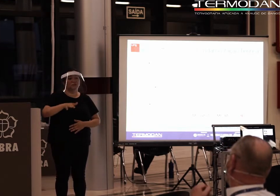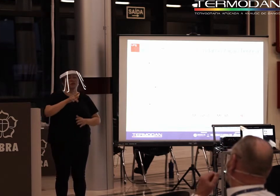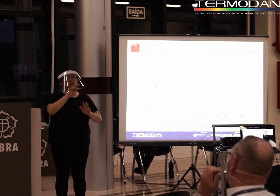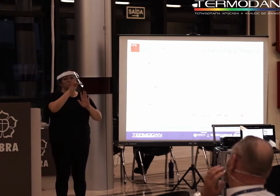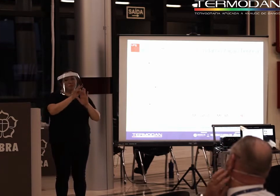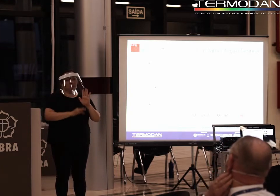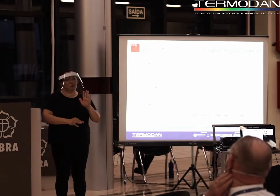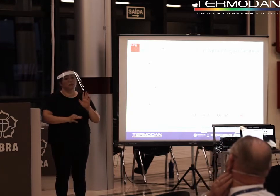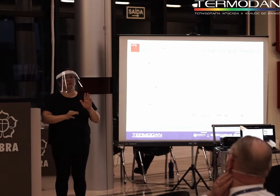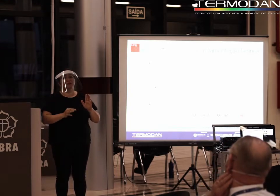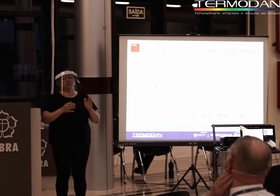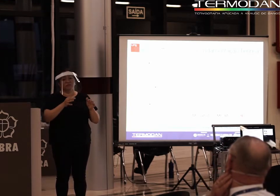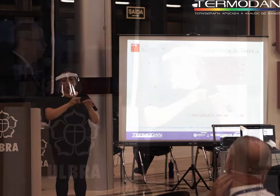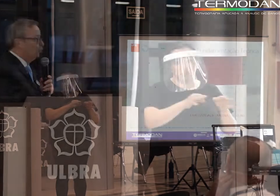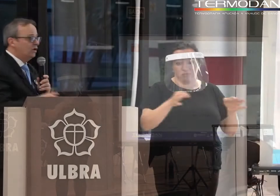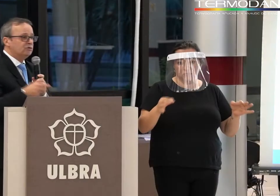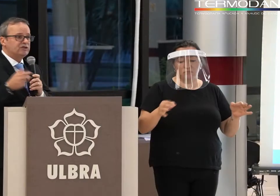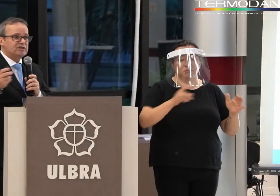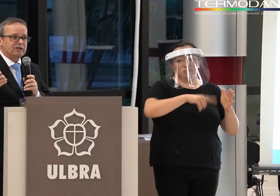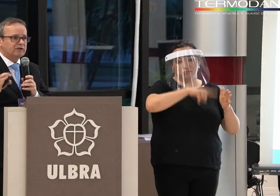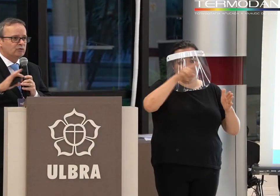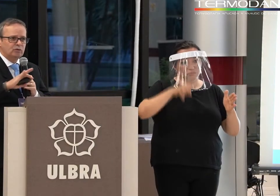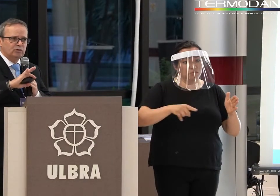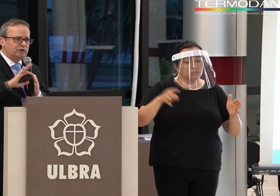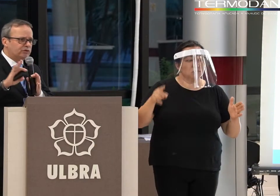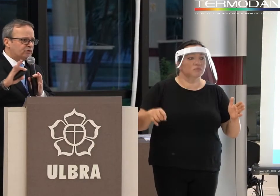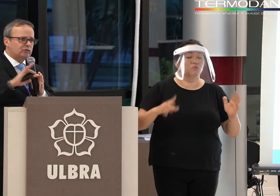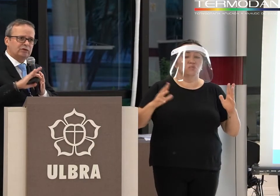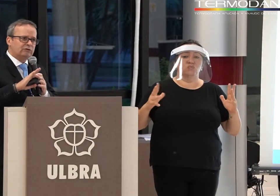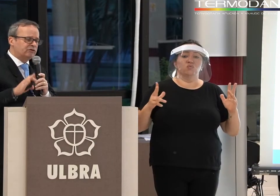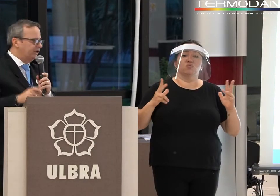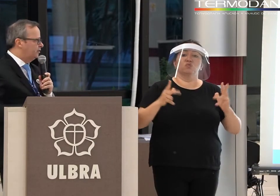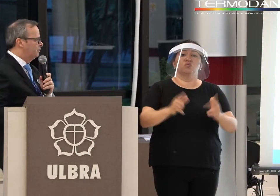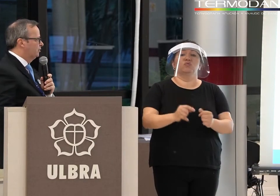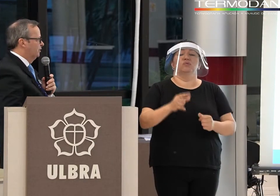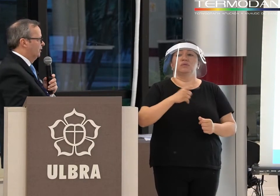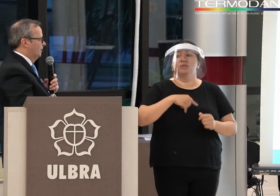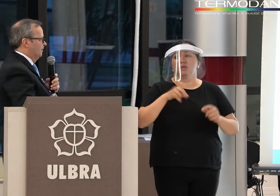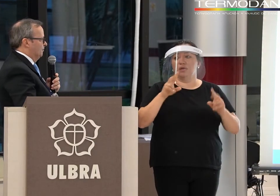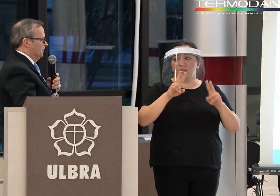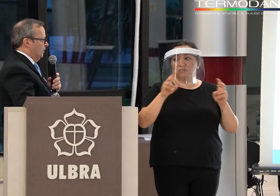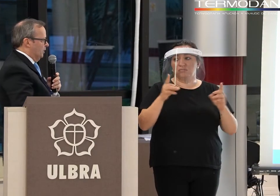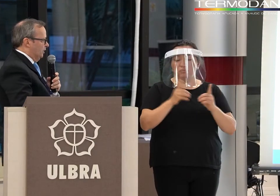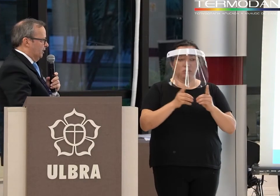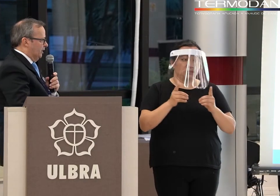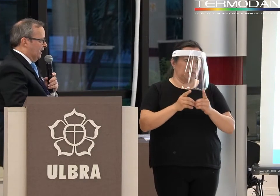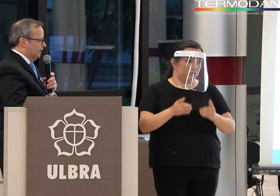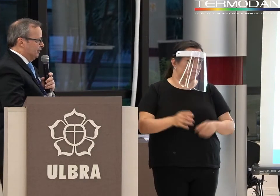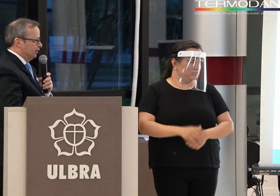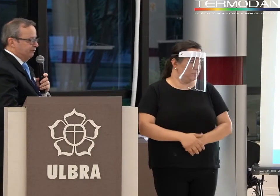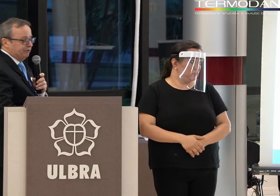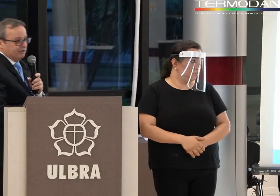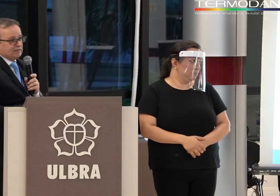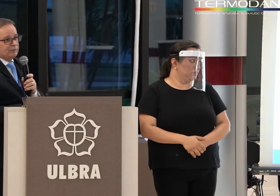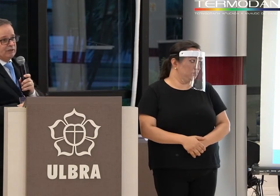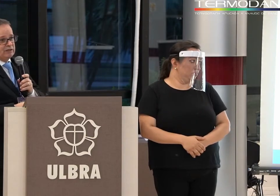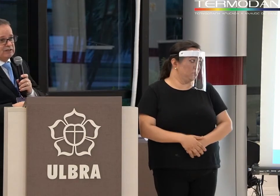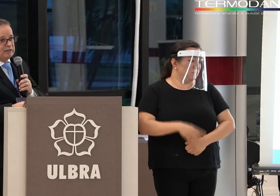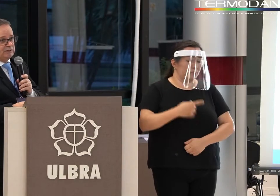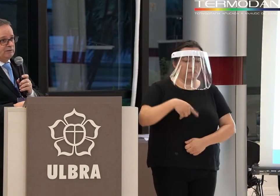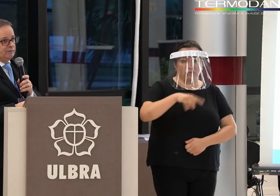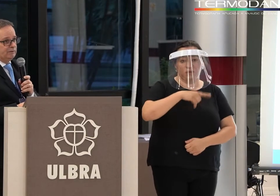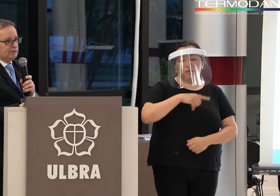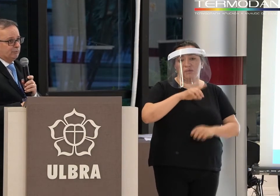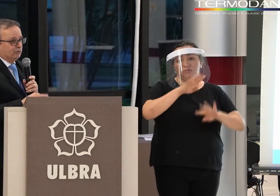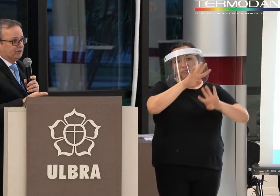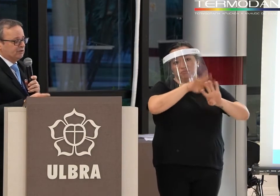temperatura, do comprimento de onda, do ângulo de incidência, tudo isso que são dados técnicos. A gente tem várias tabelas